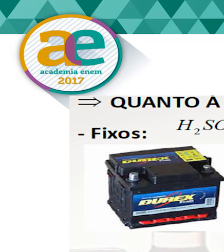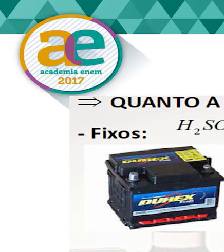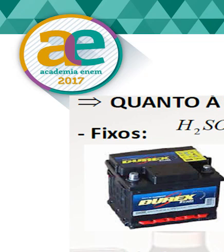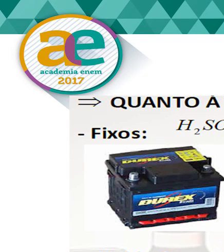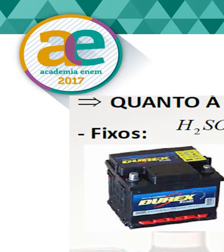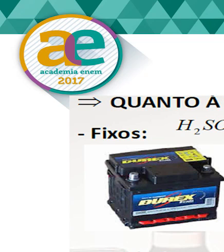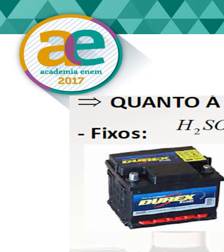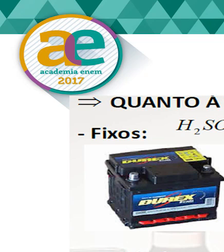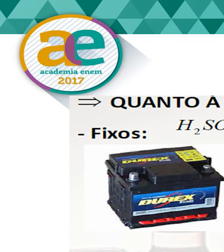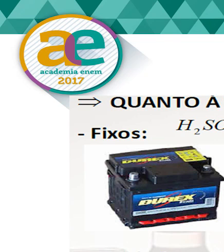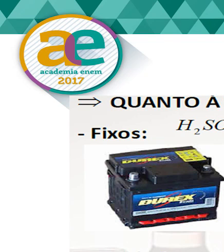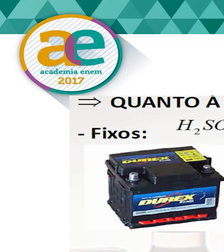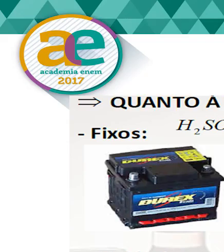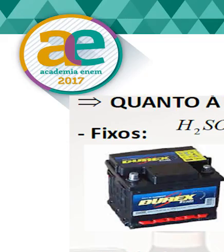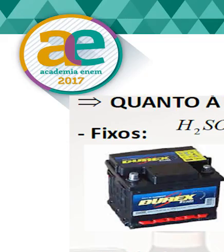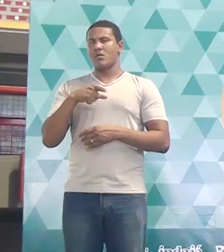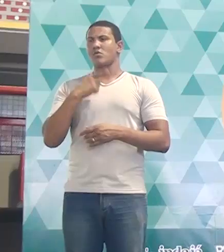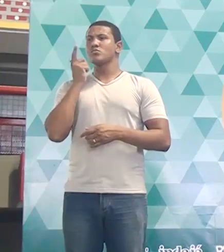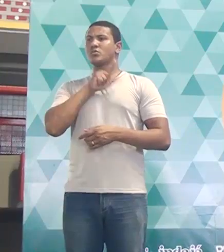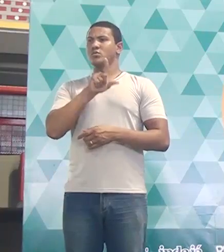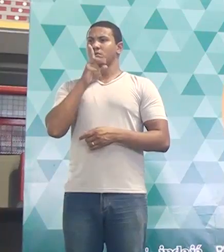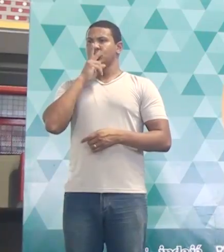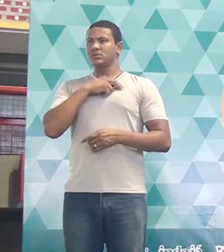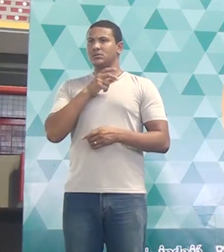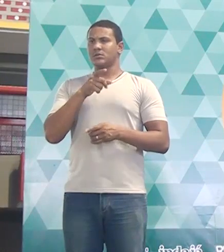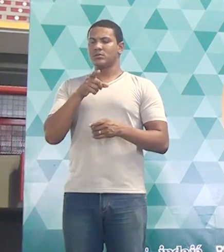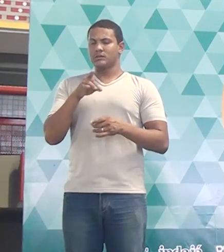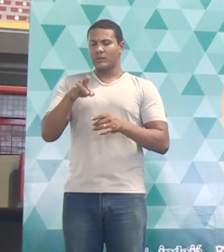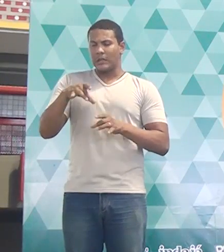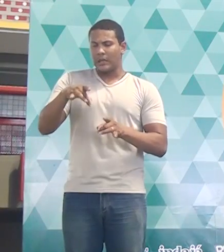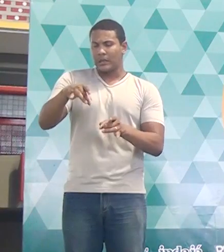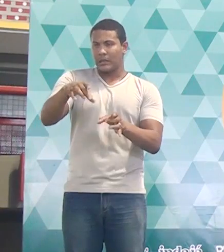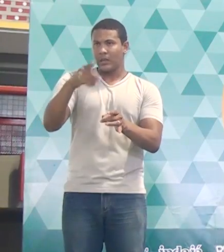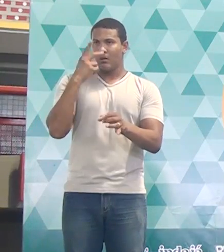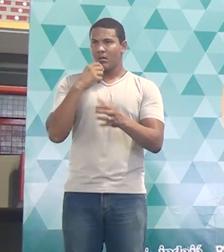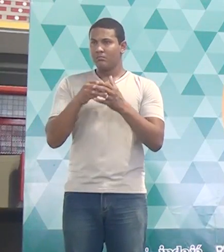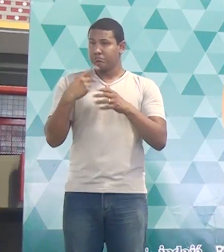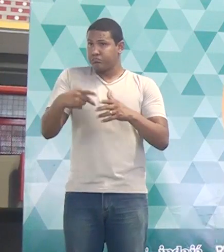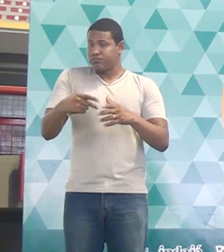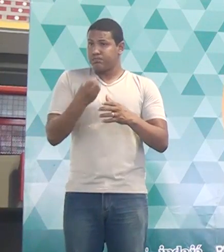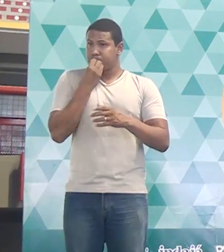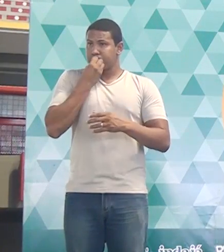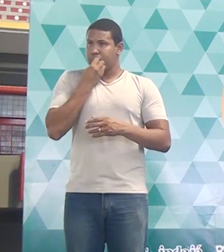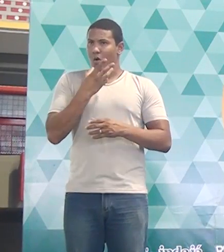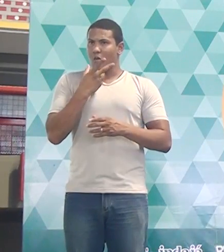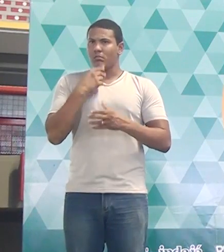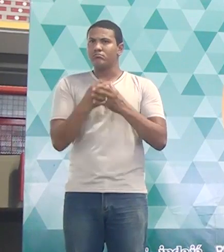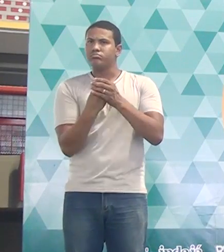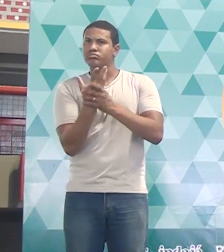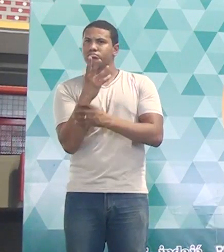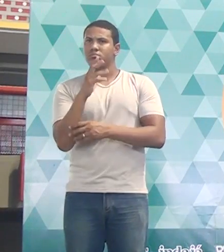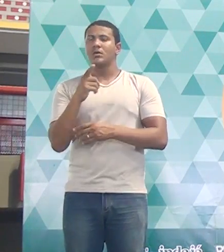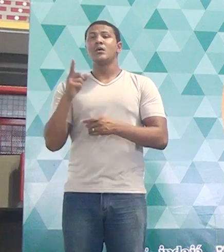ele produz fertilizantes, chamados nitratos, e é muito importante porque com ele se fabricam